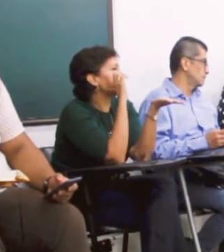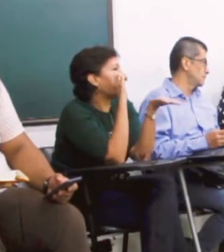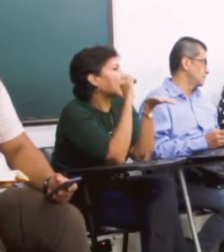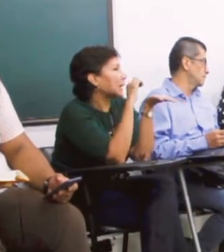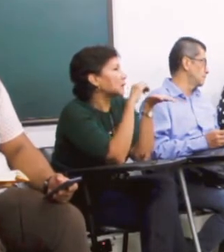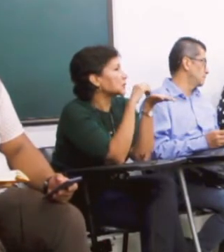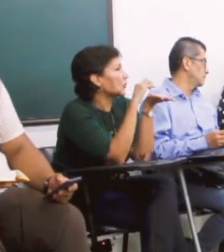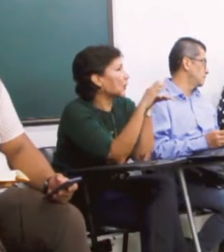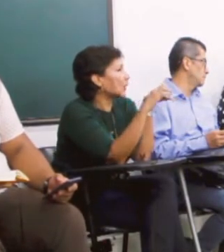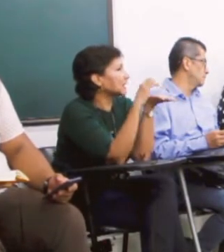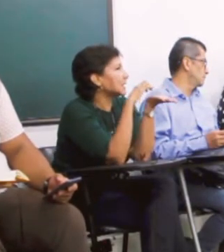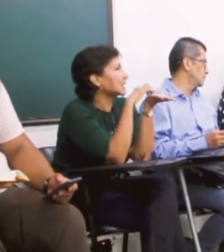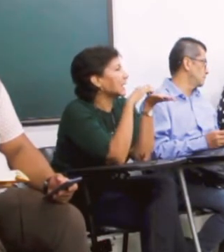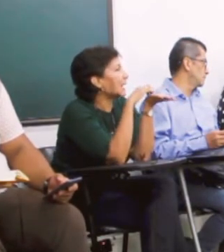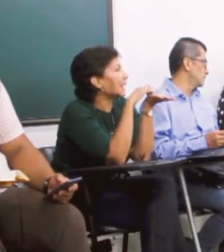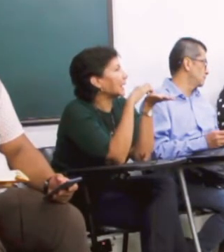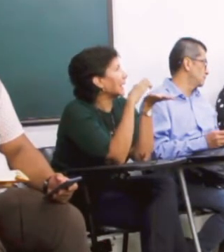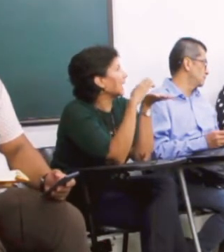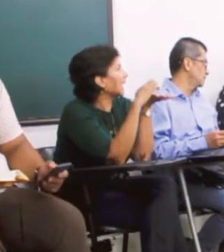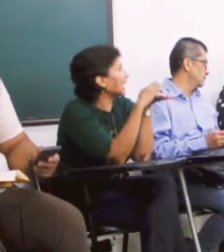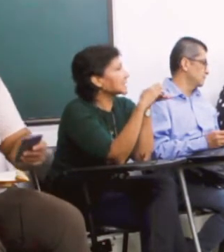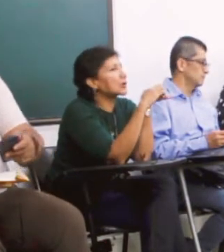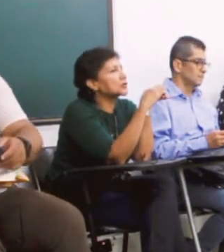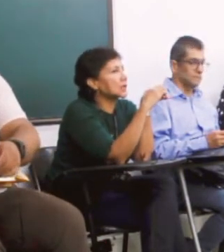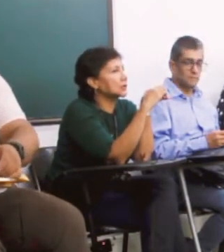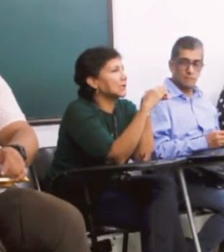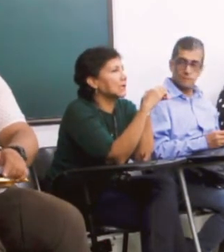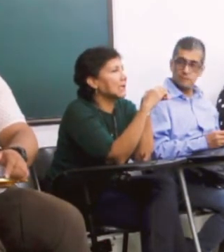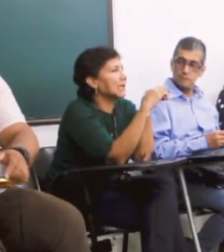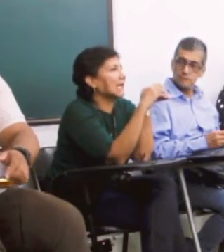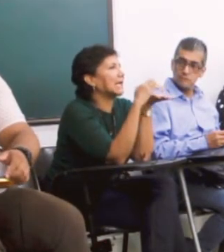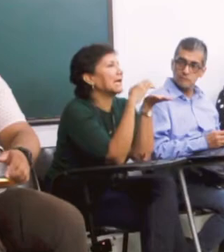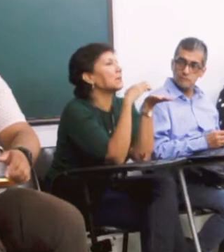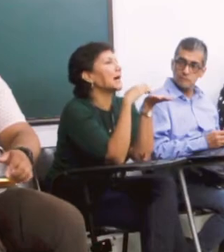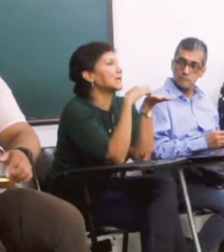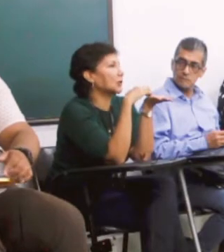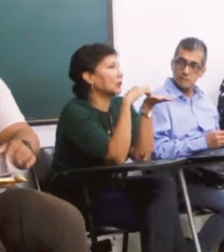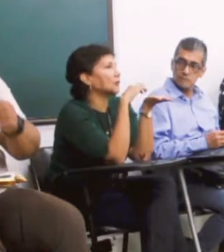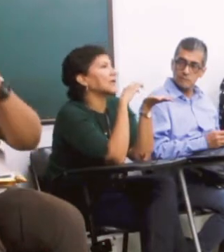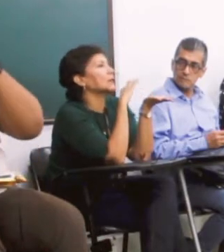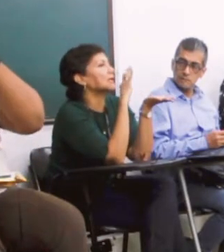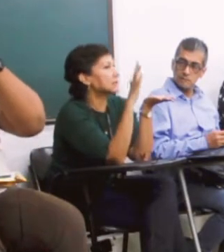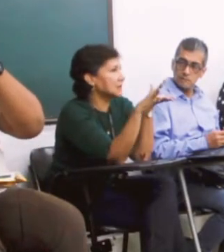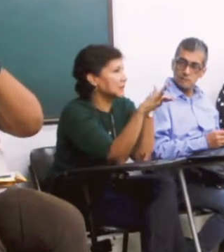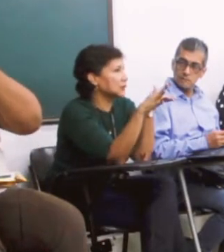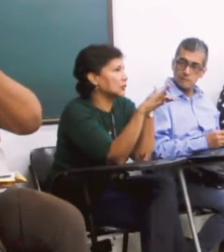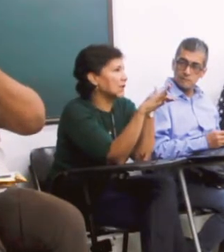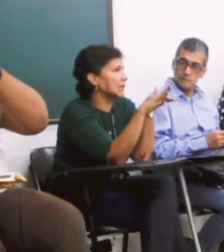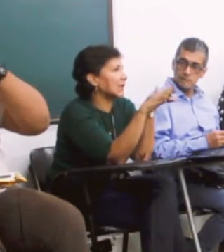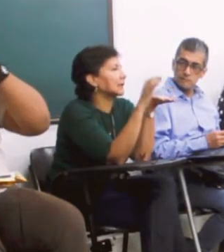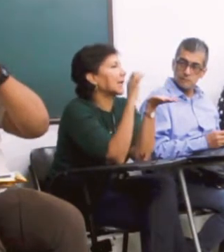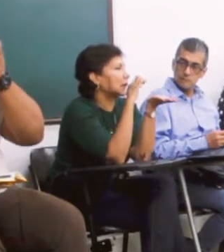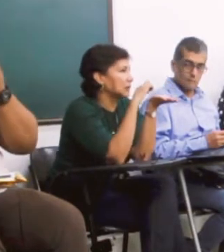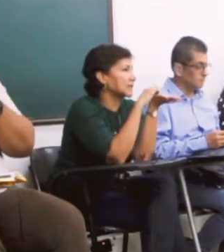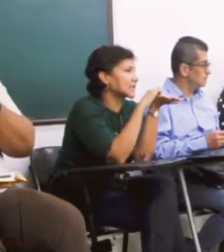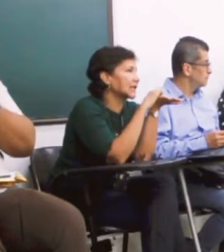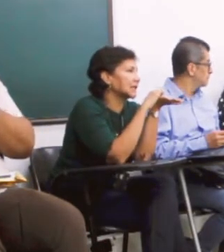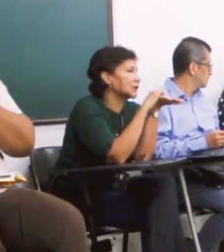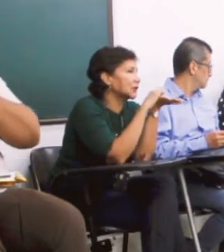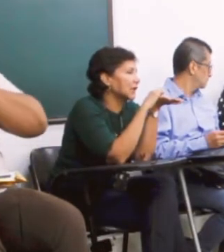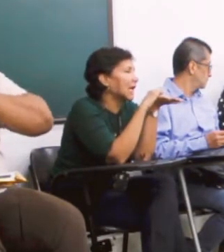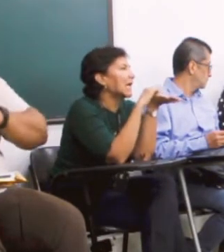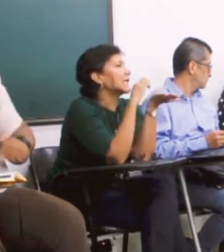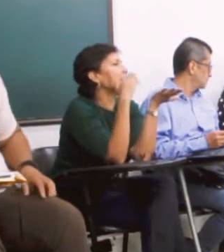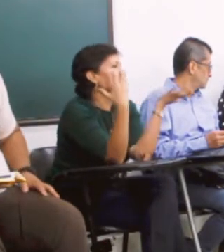cuenta que nuestro polo a tierra era leer ese concepto de equidad en el marco de nuestra institucionalidad, la Universidad